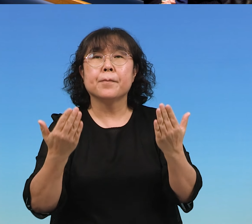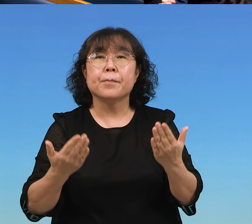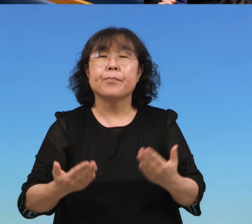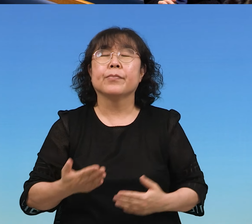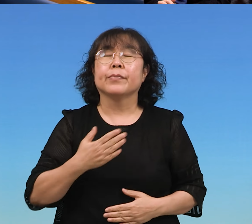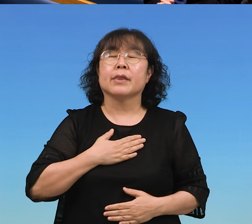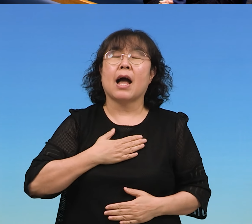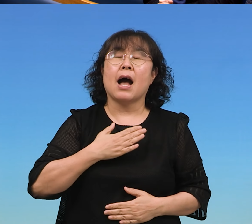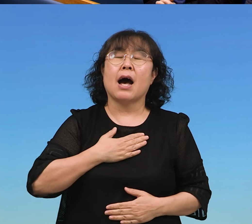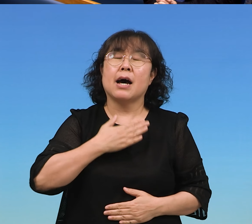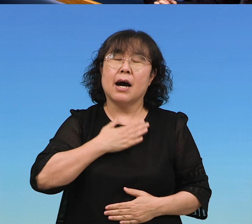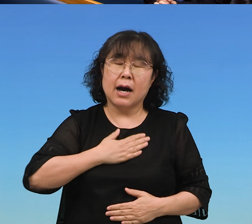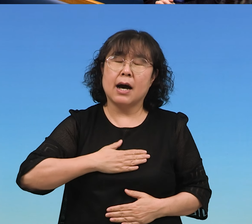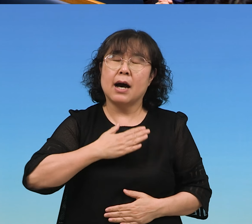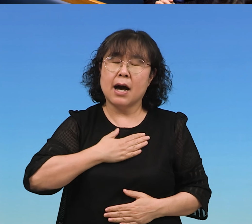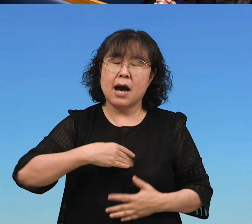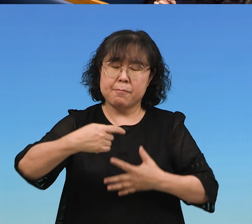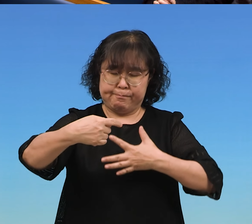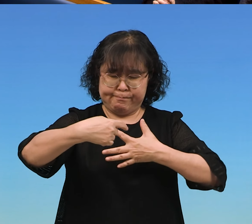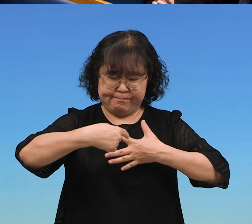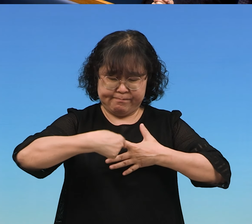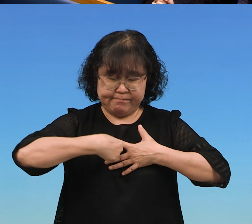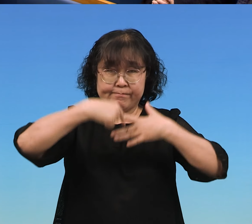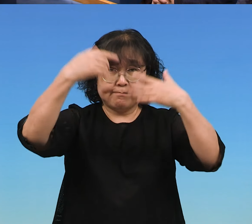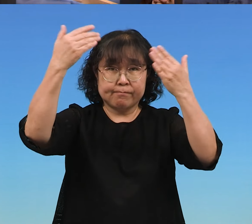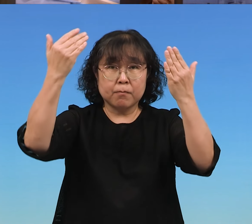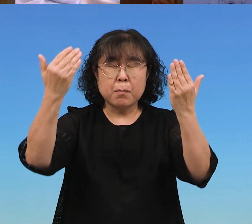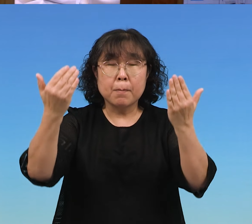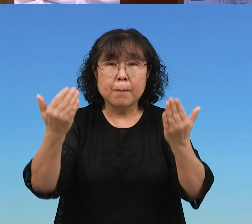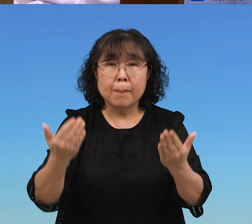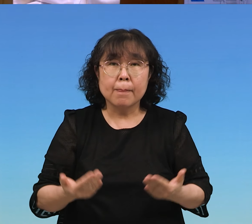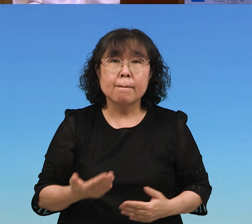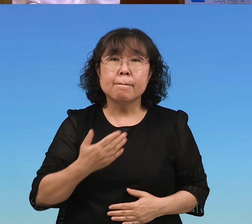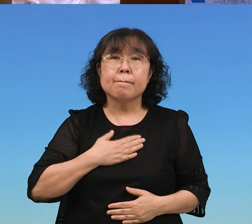영안을 열고 바라보세요. 나를 아시고